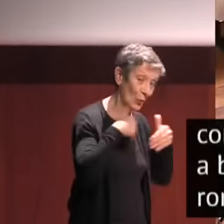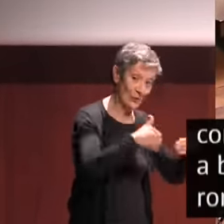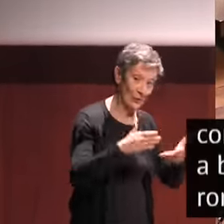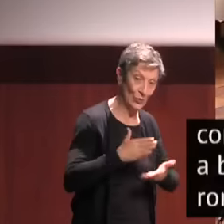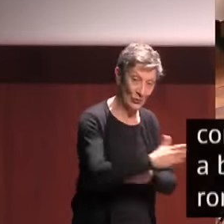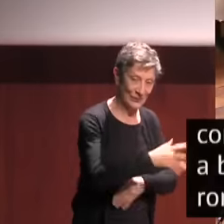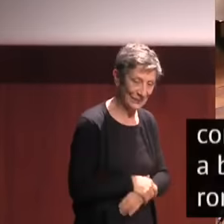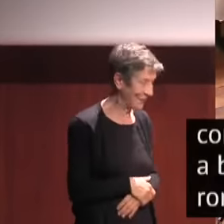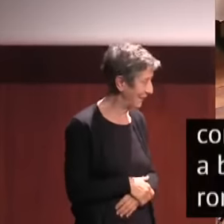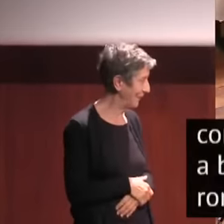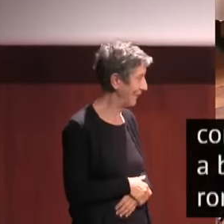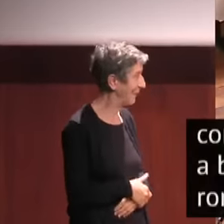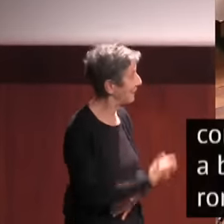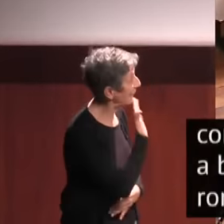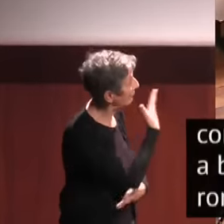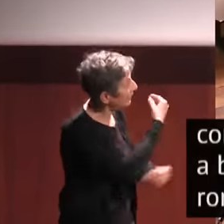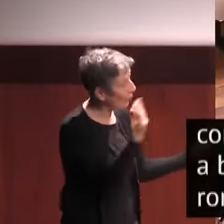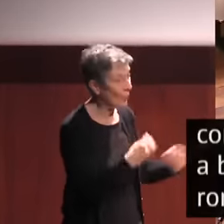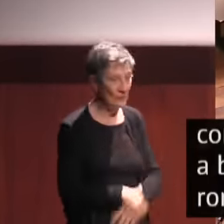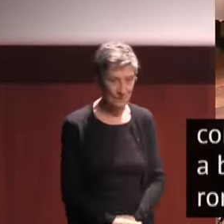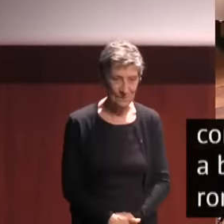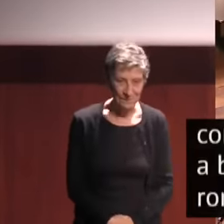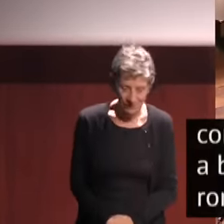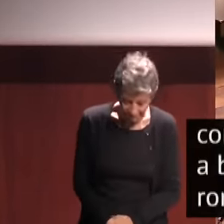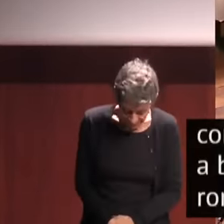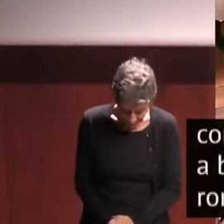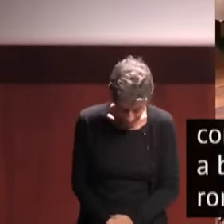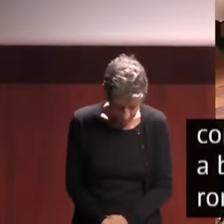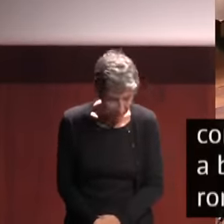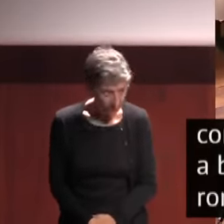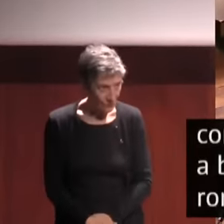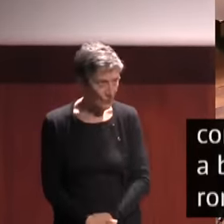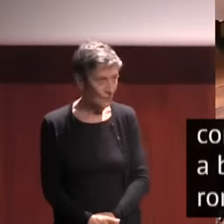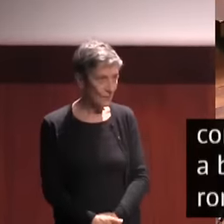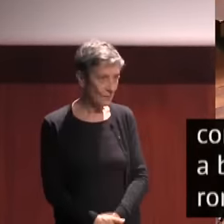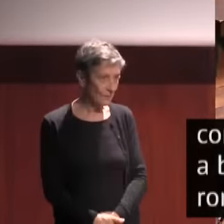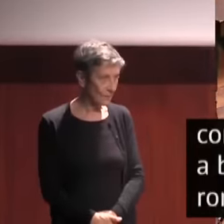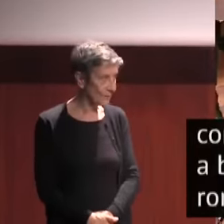Merci beaucoup. Merci à toutes. Merci à vous.